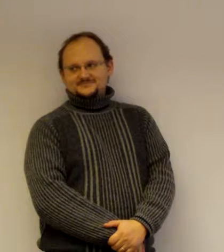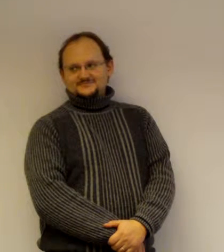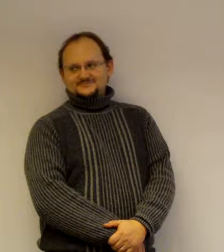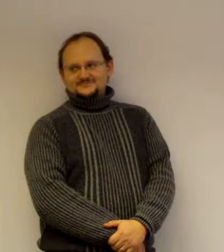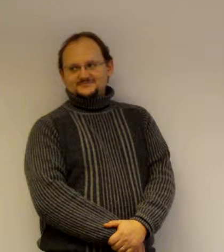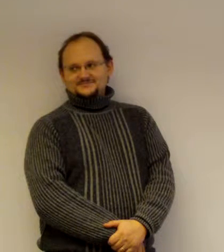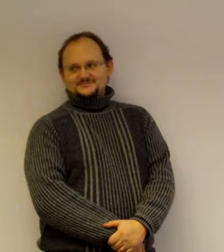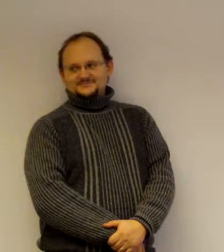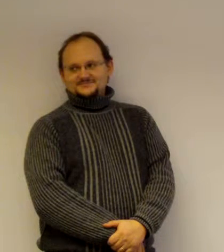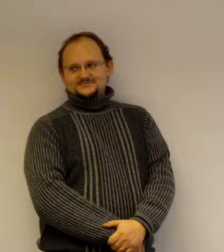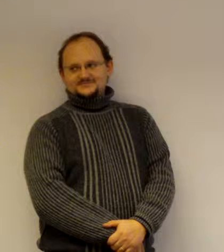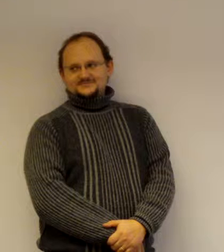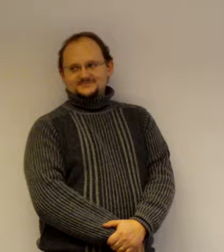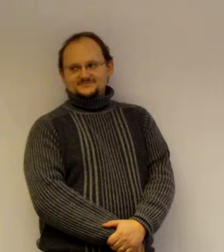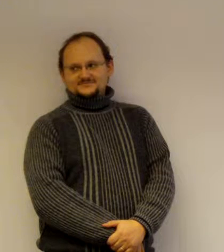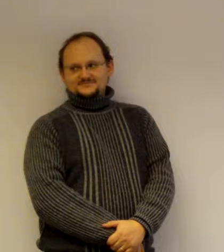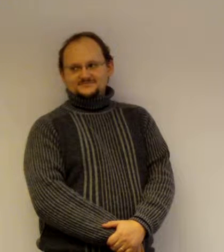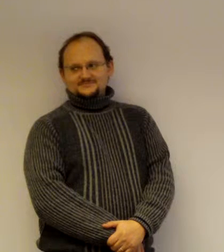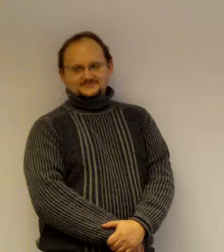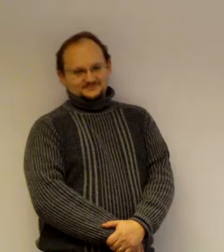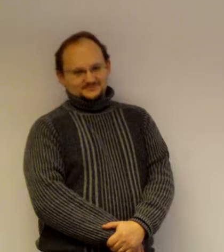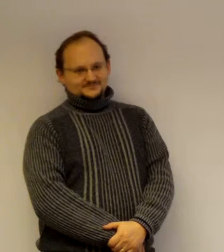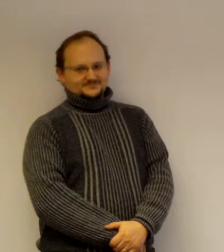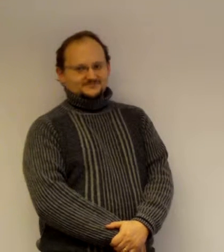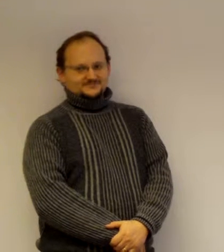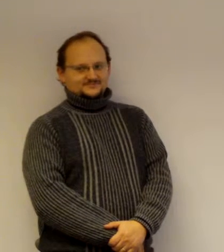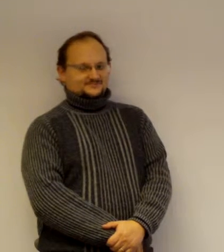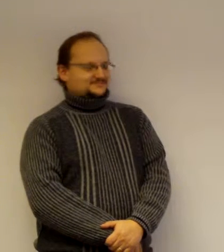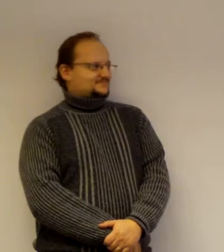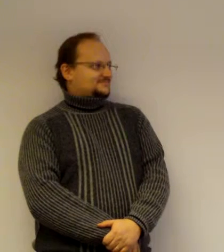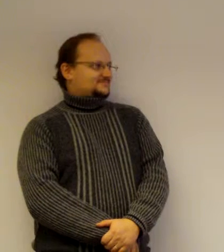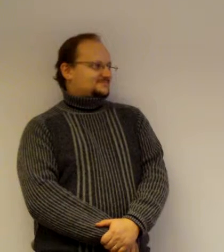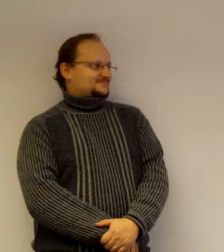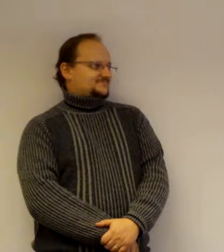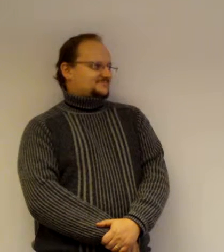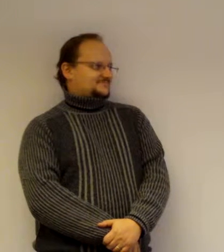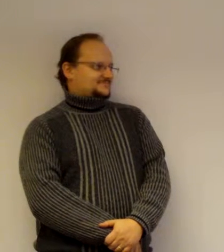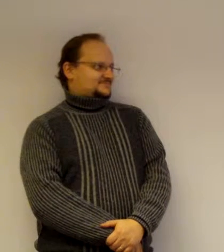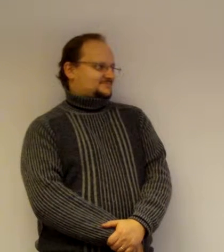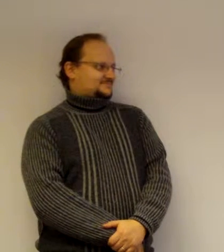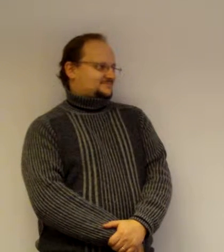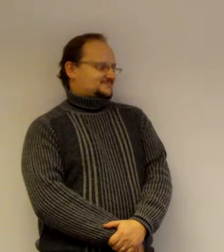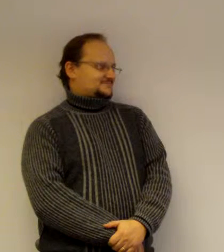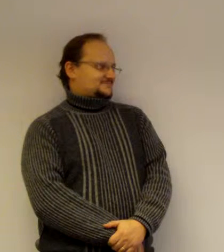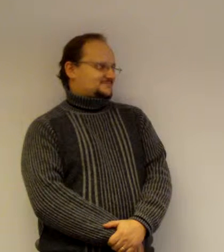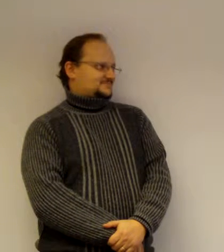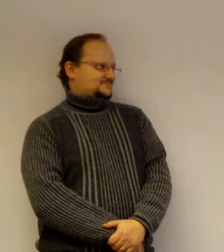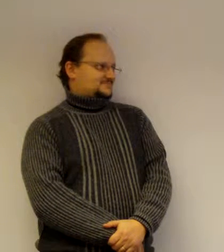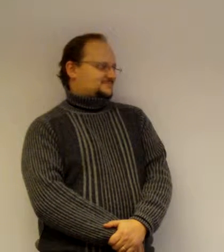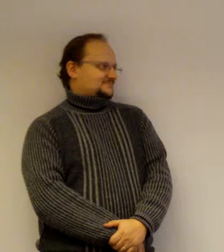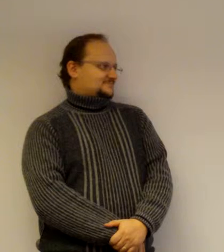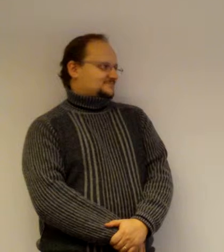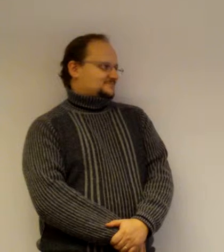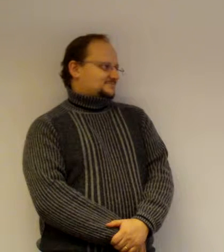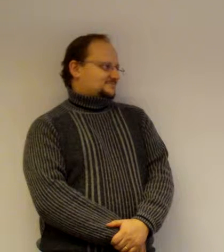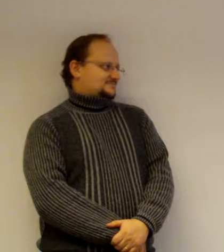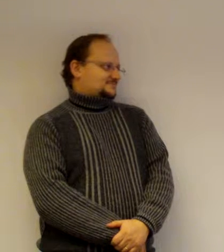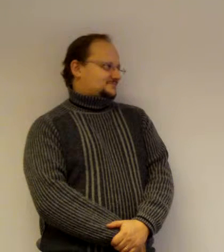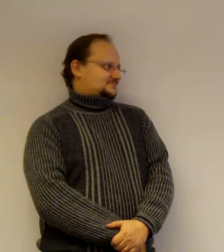The right lower, and then trace a line. Which represents the mount I'm in here, present throughout the